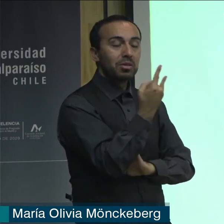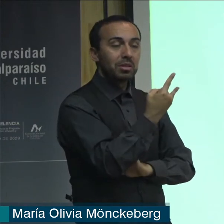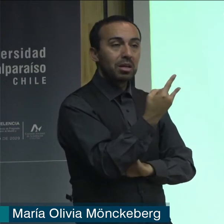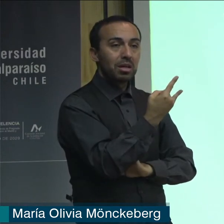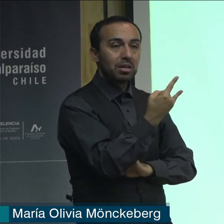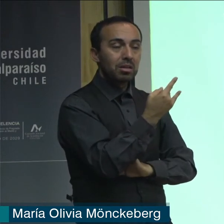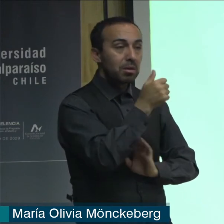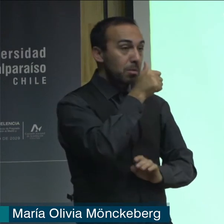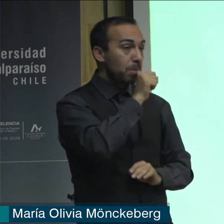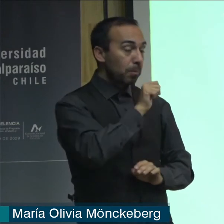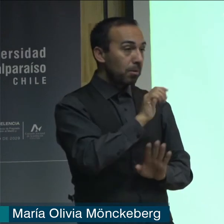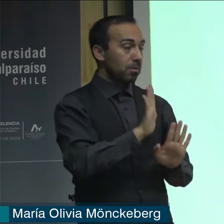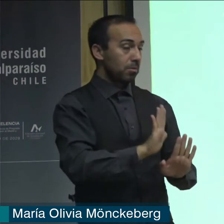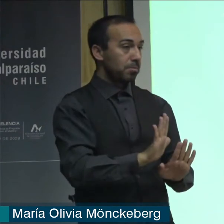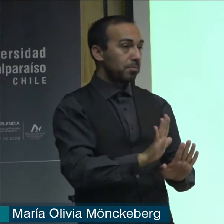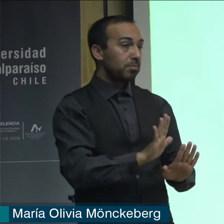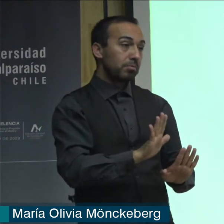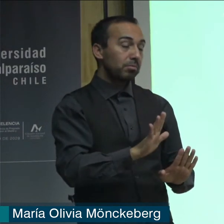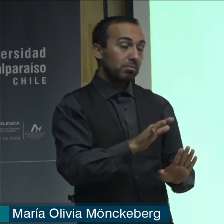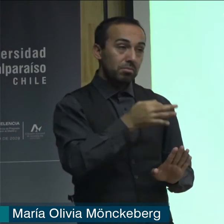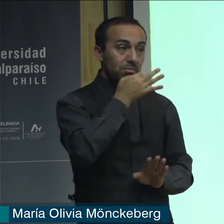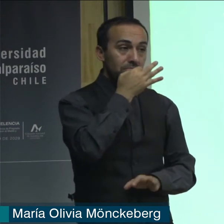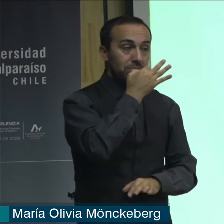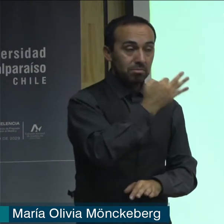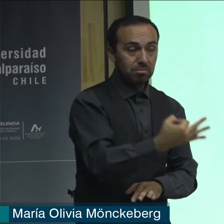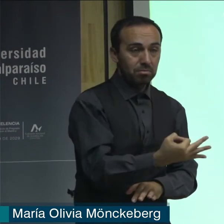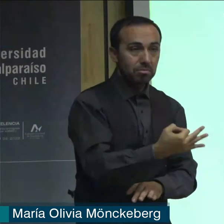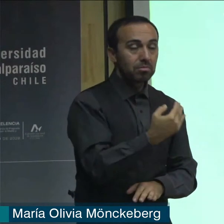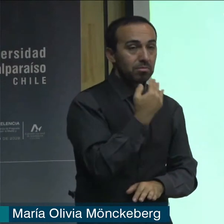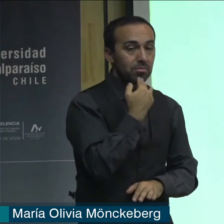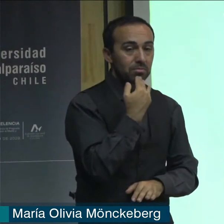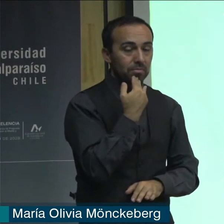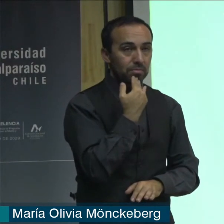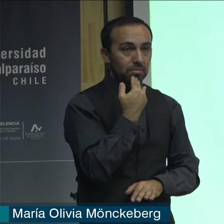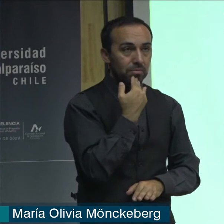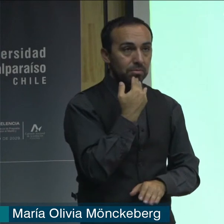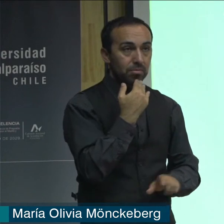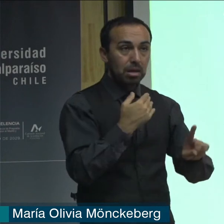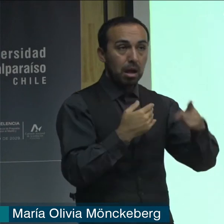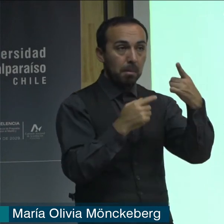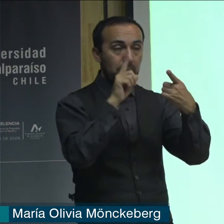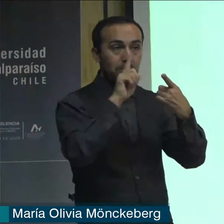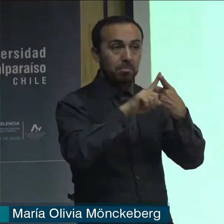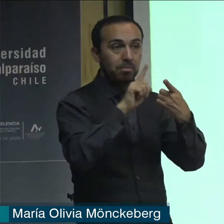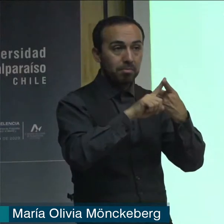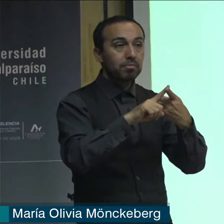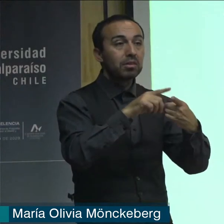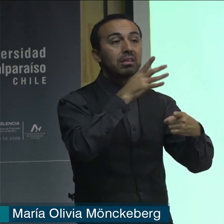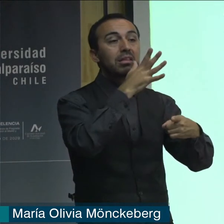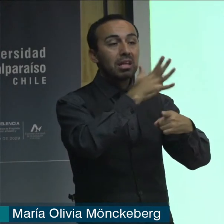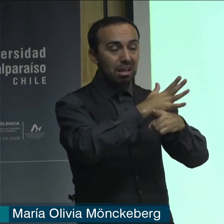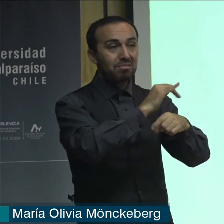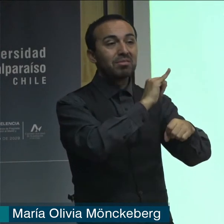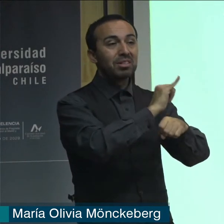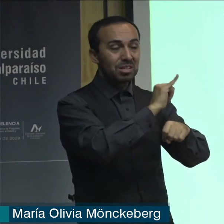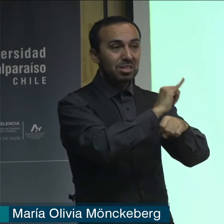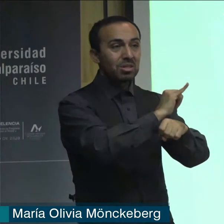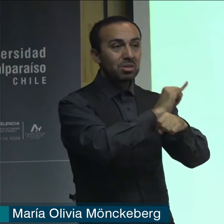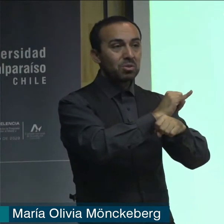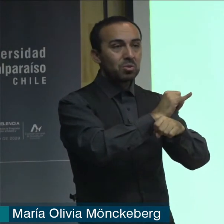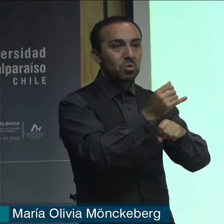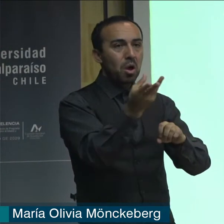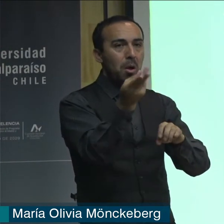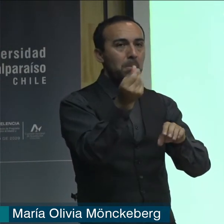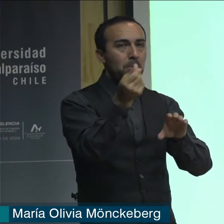decir podría decir yo que uno sigue existiendo lucro en los institutos aunque se las